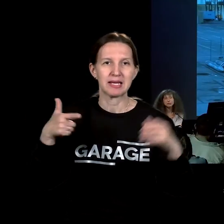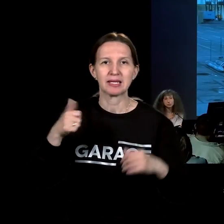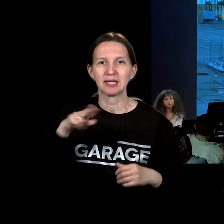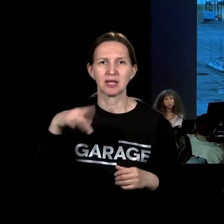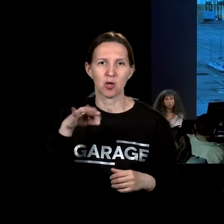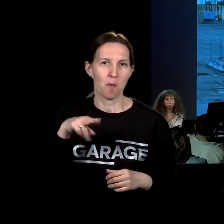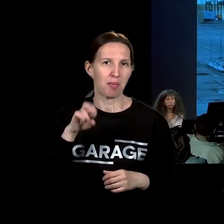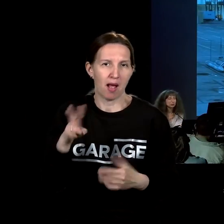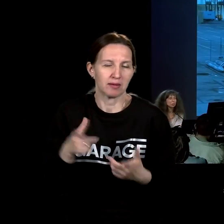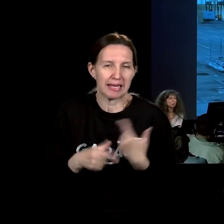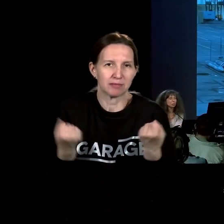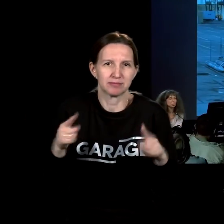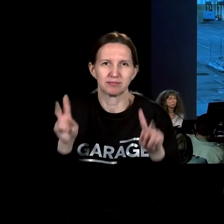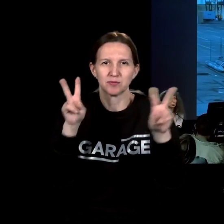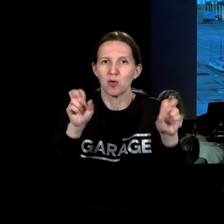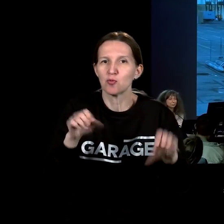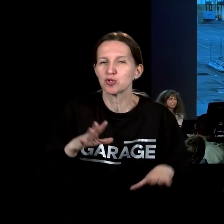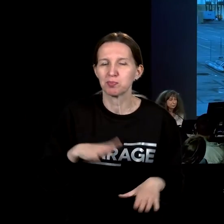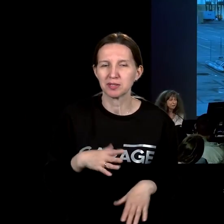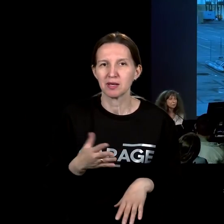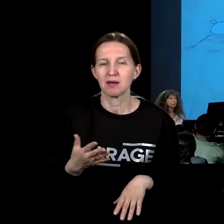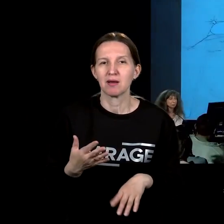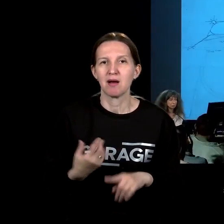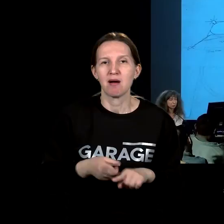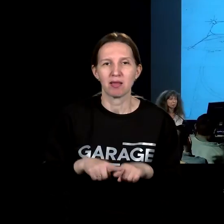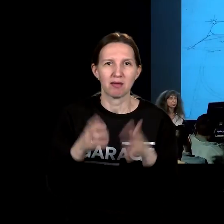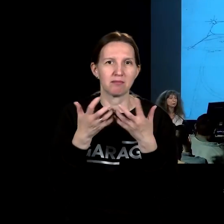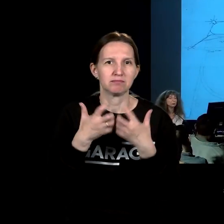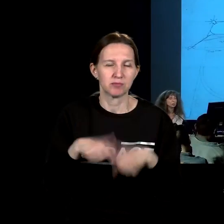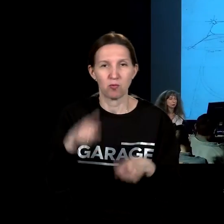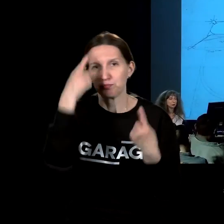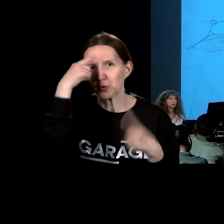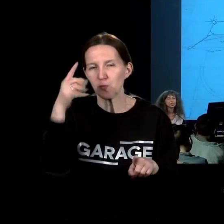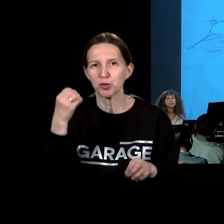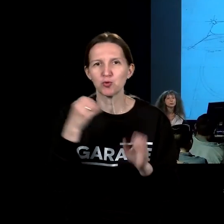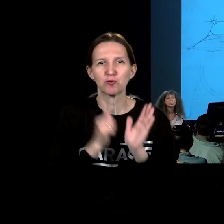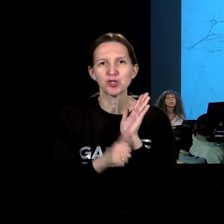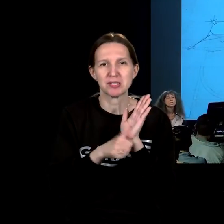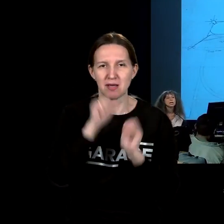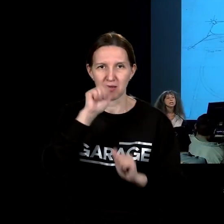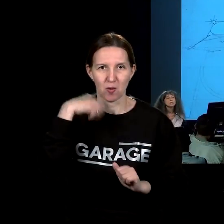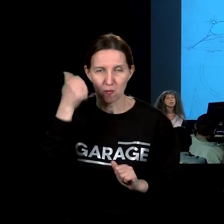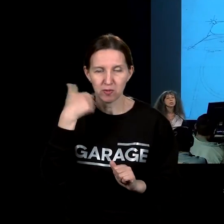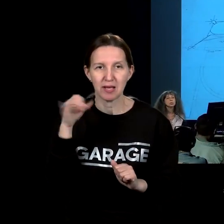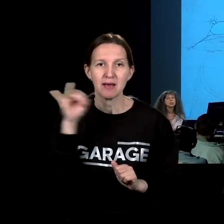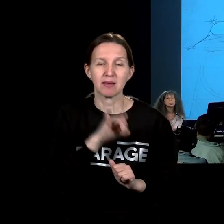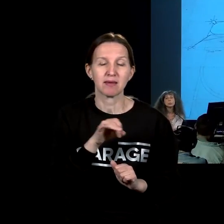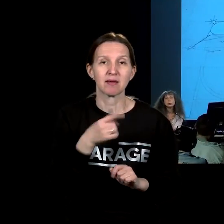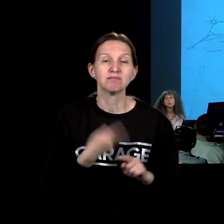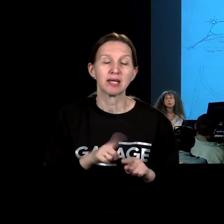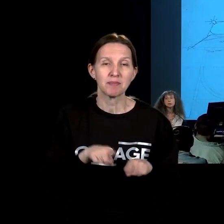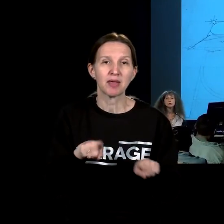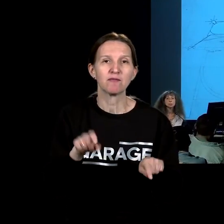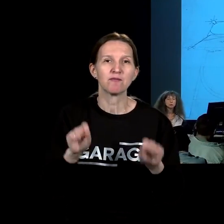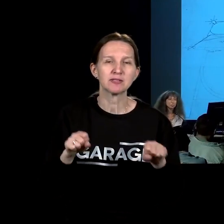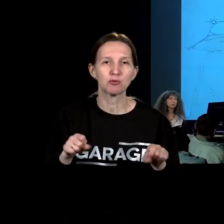гидроплан, или что это может быть, который должен был... который он придумывает еще в 60-е годы, именно как тот транспорт,